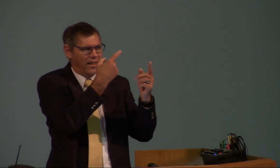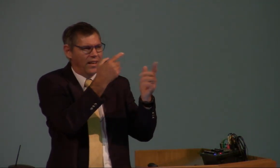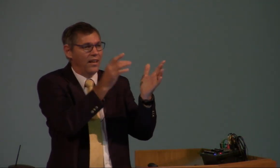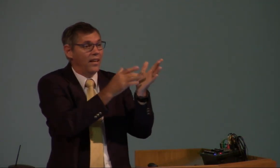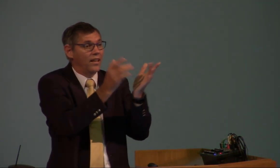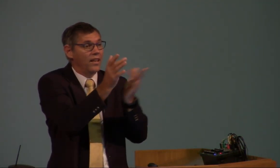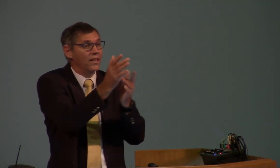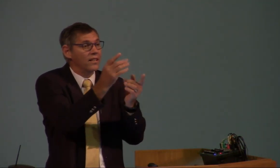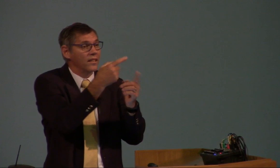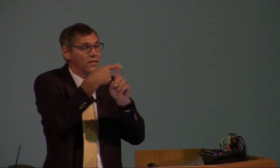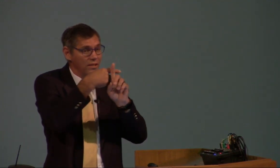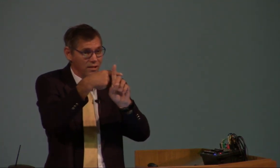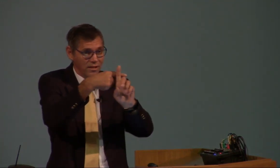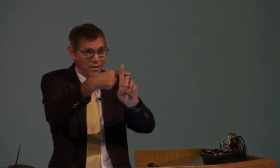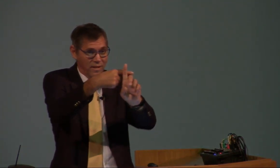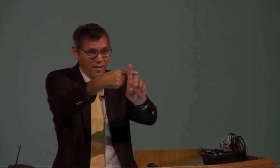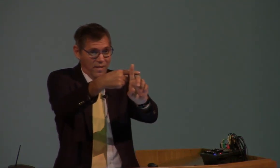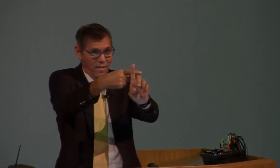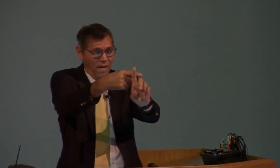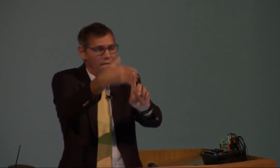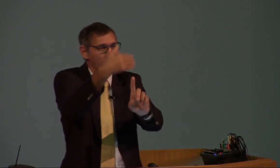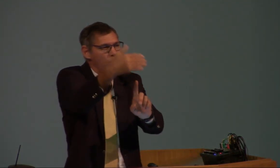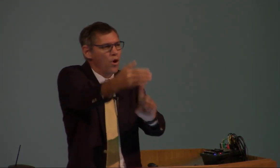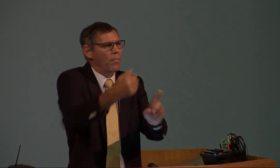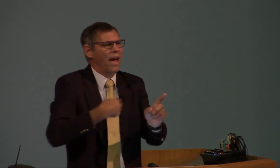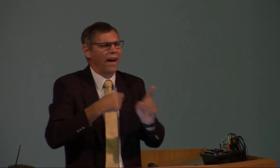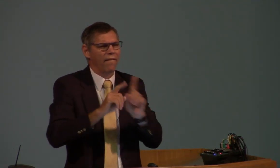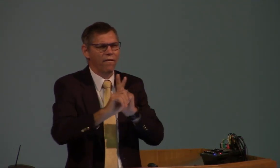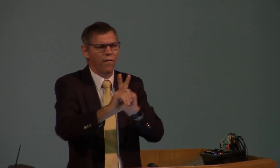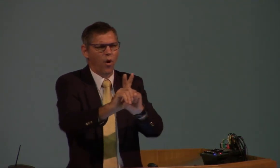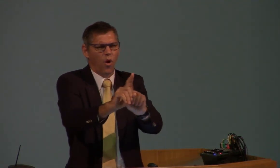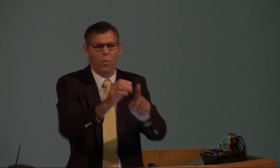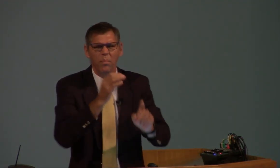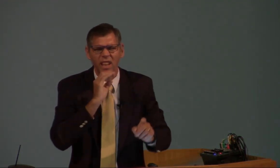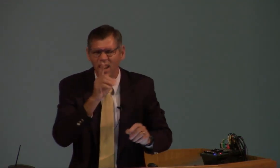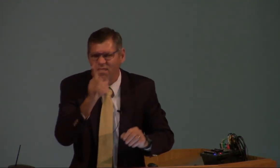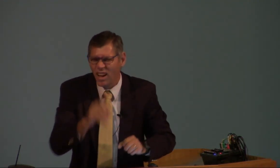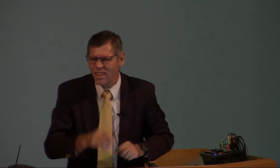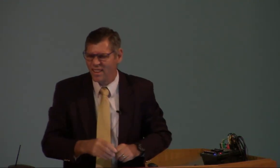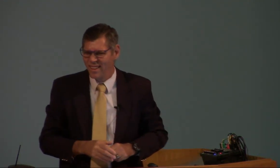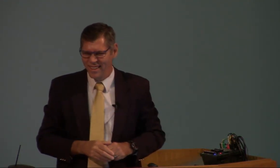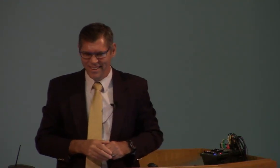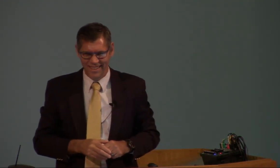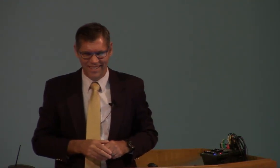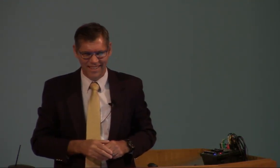en Jesus voor my, ek volg. Beteken wat?